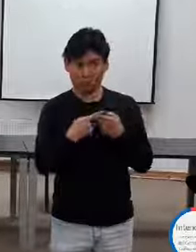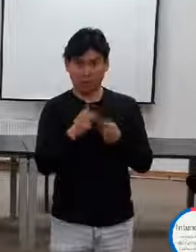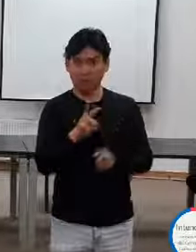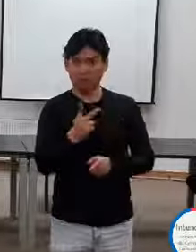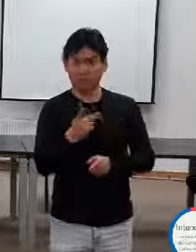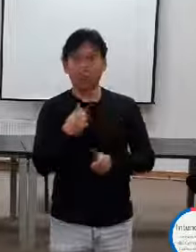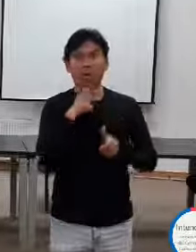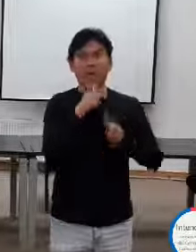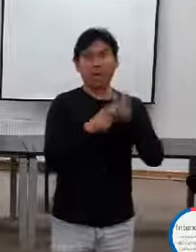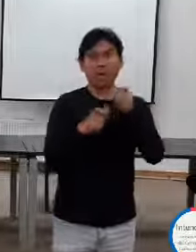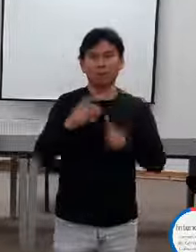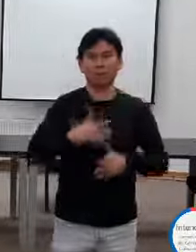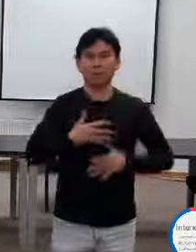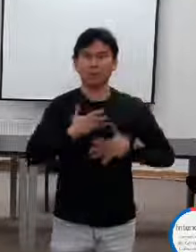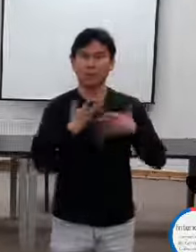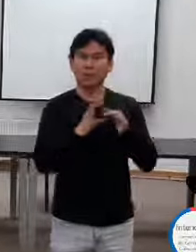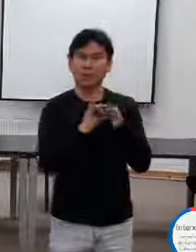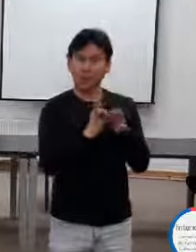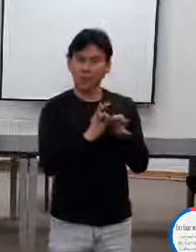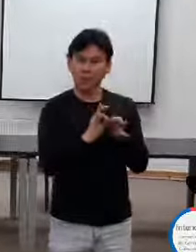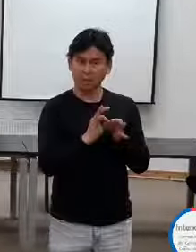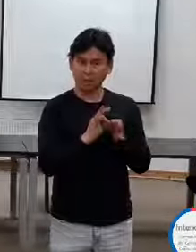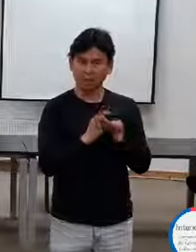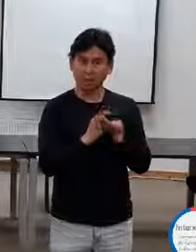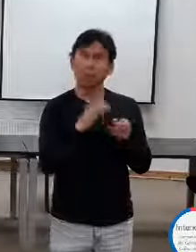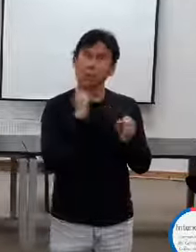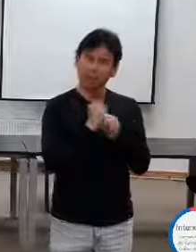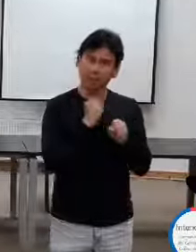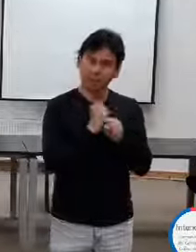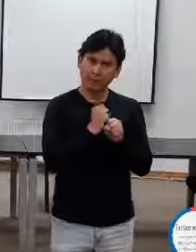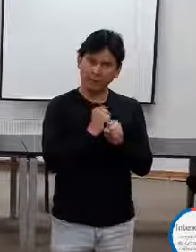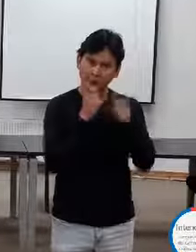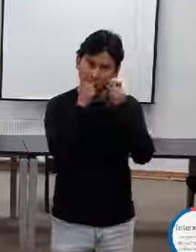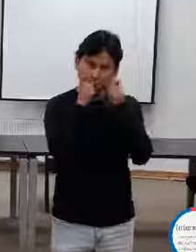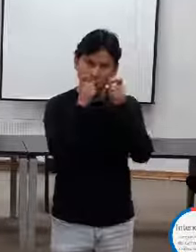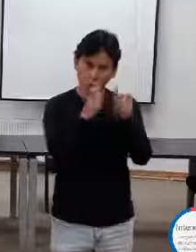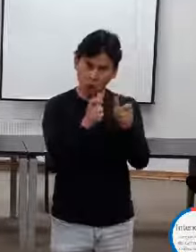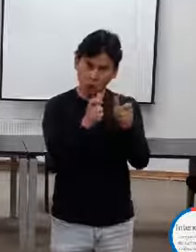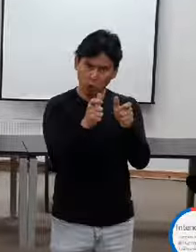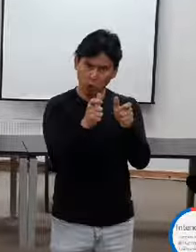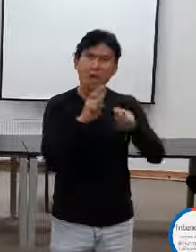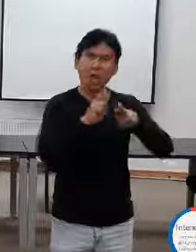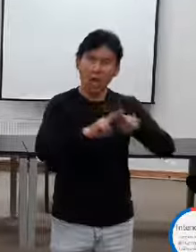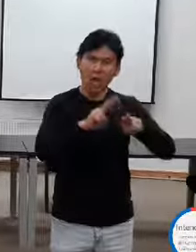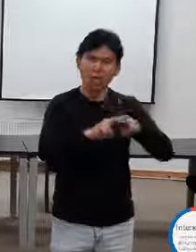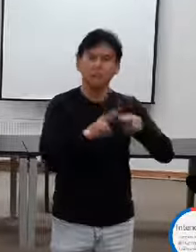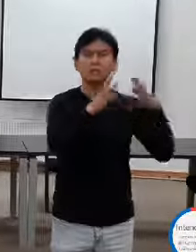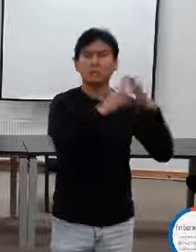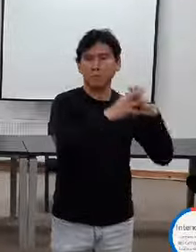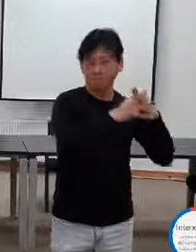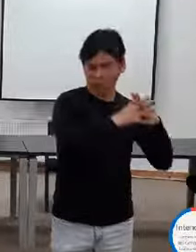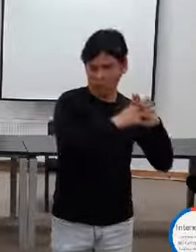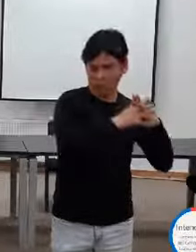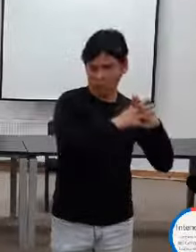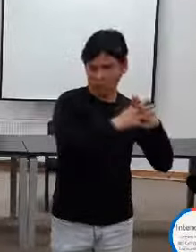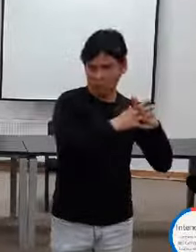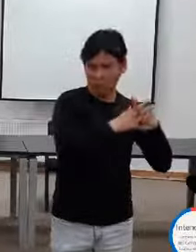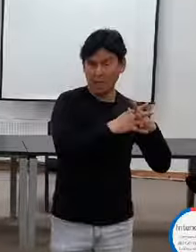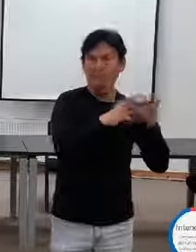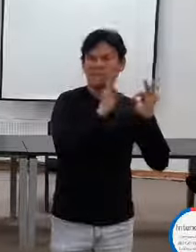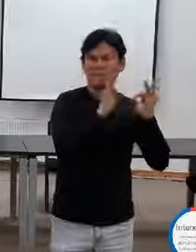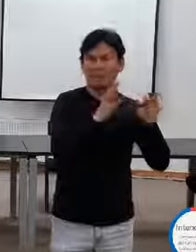contrario, que la gente se siente agradecida por la tarea de control que desde el primer día están efectuando las Fuerzas Armadas, en